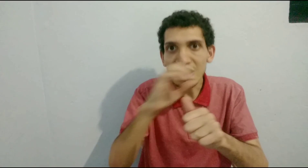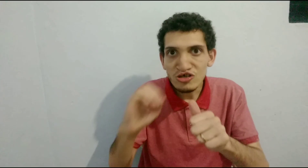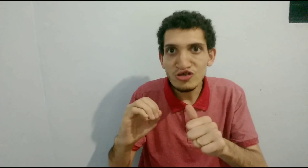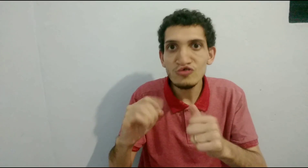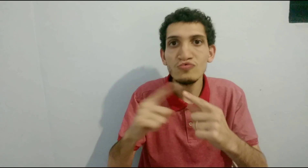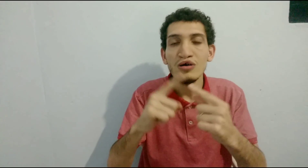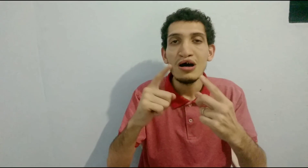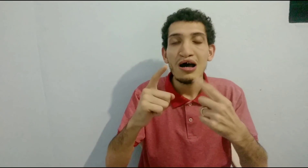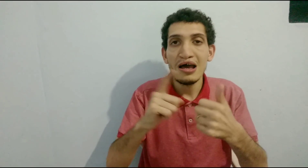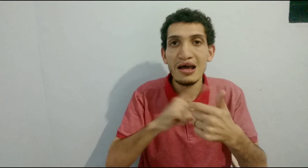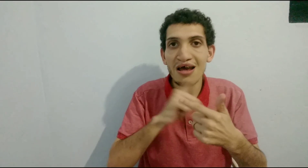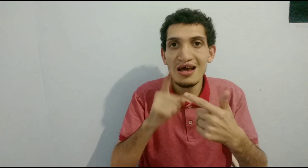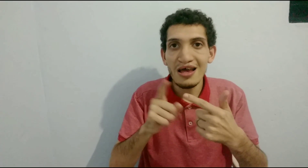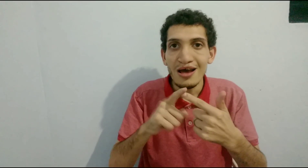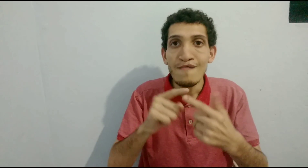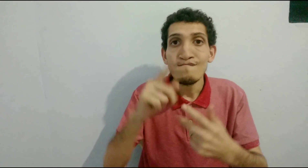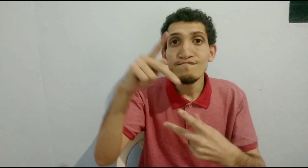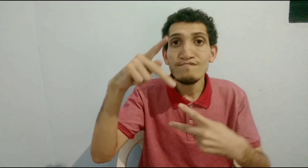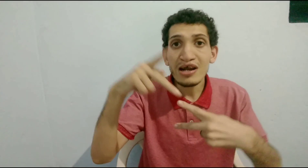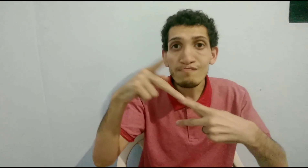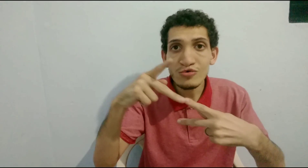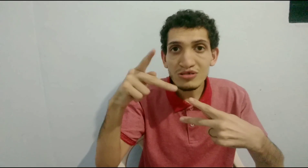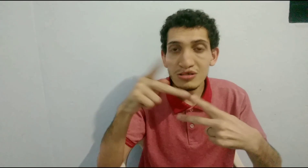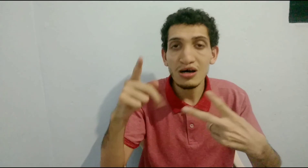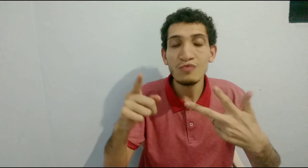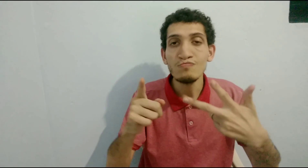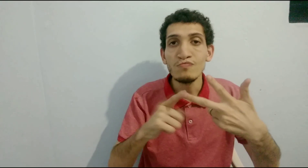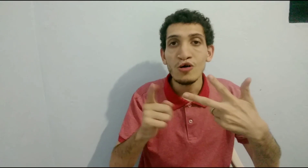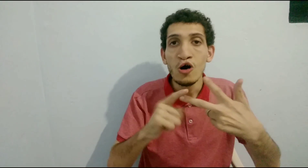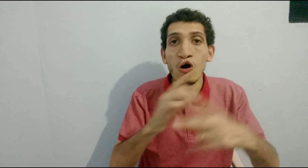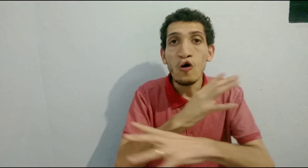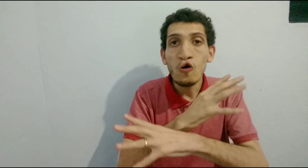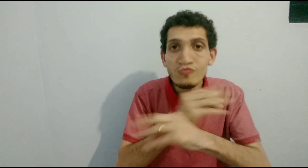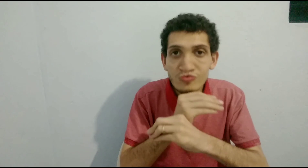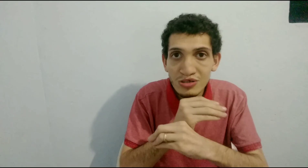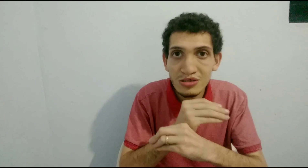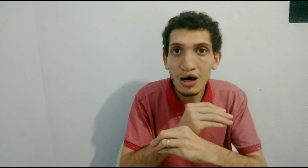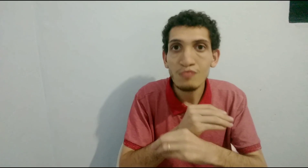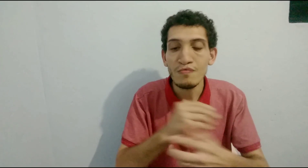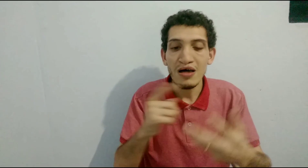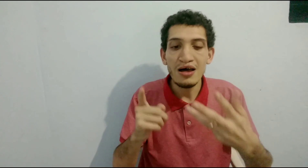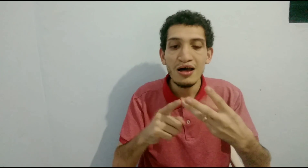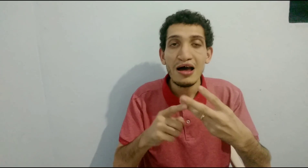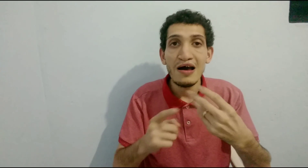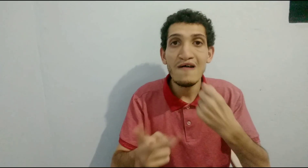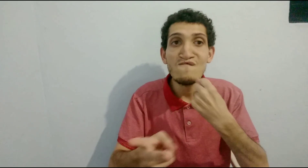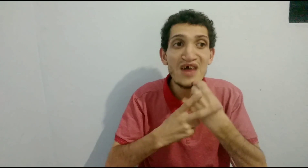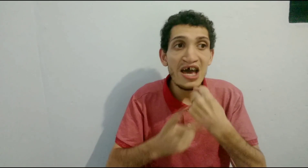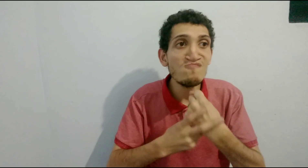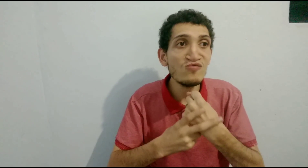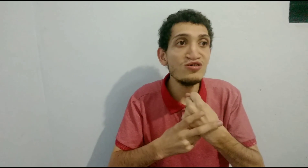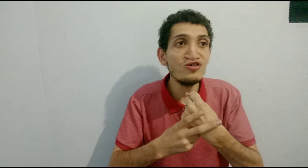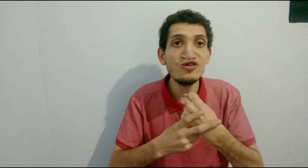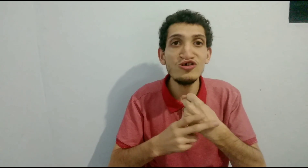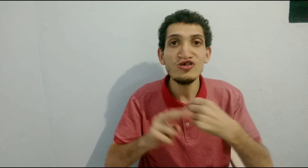arquivo, preposição, conjunção, verbos de